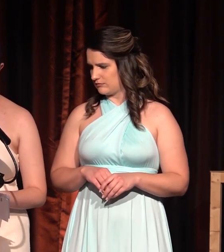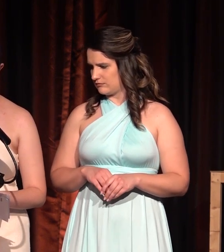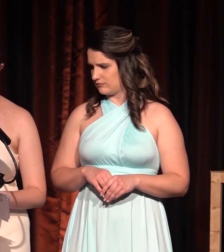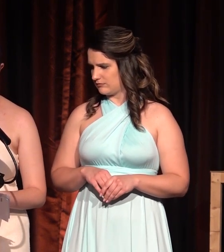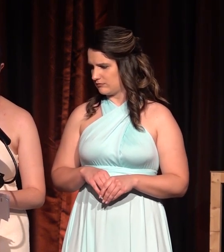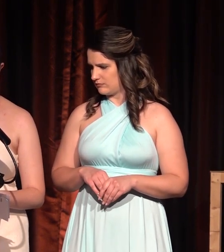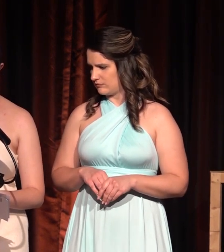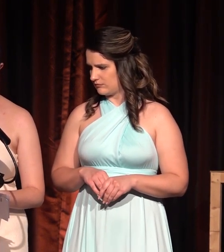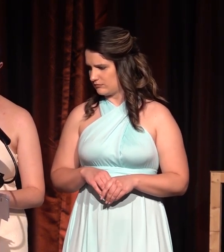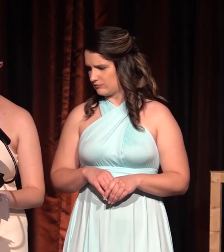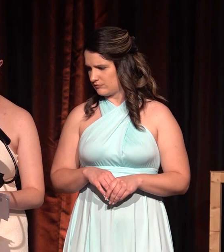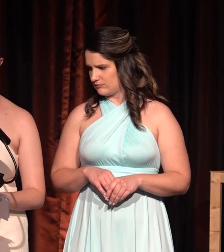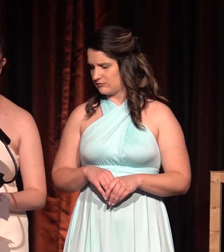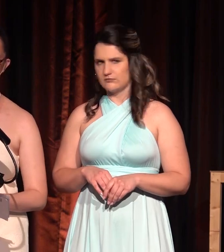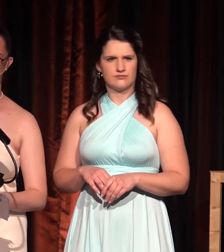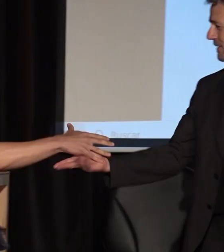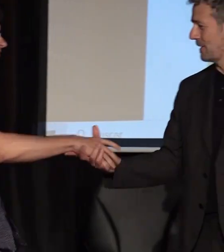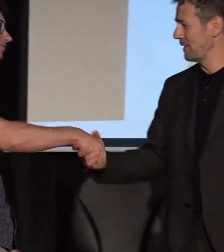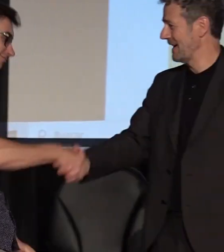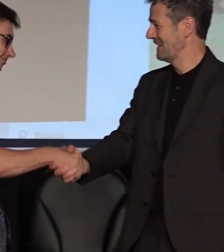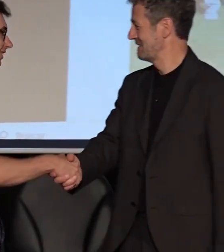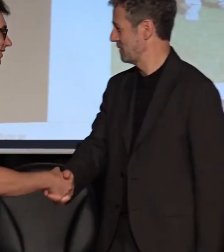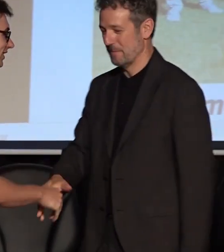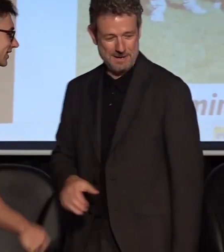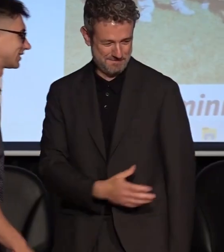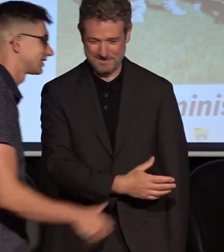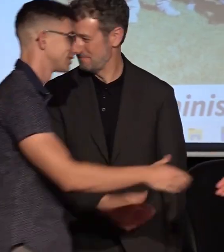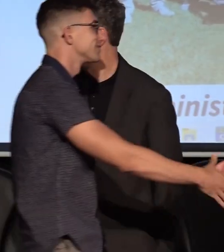Ximeno, Júlia Cruconis i Pol Oblat.